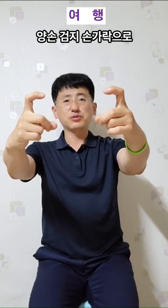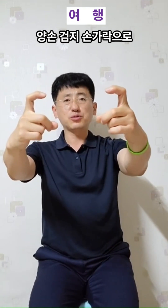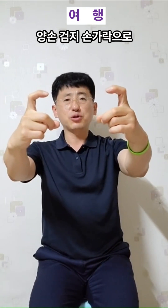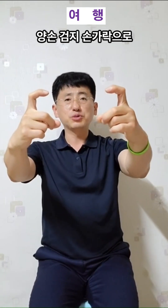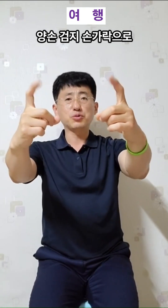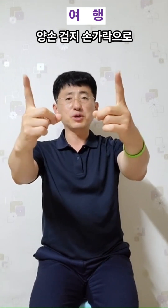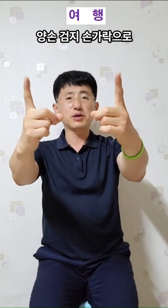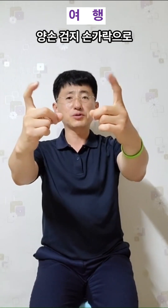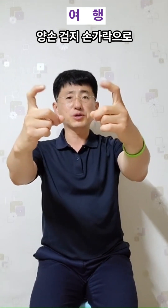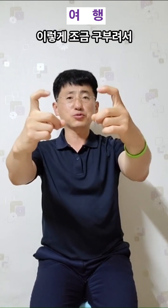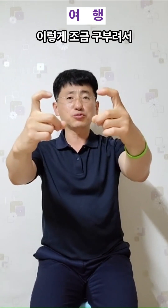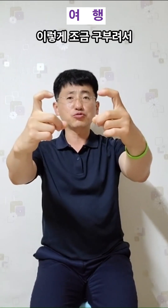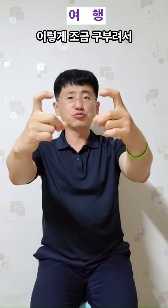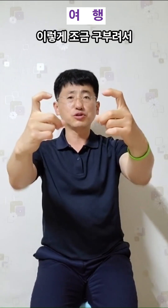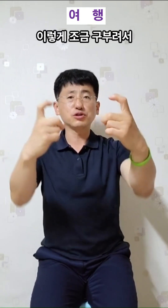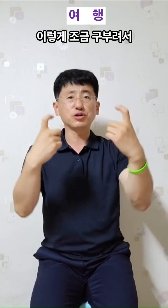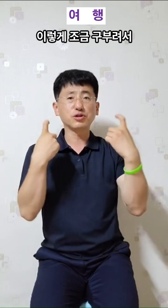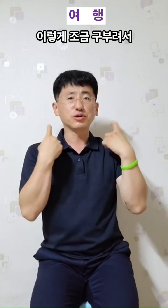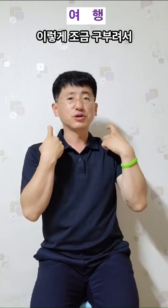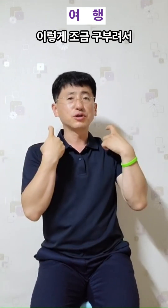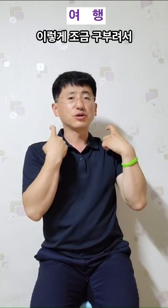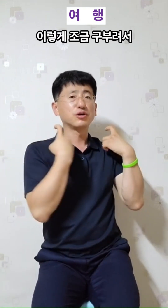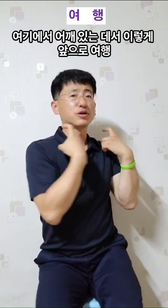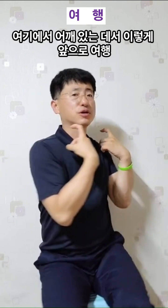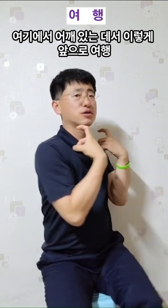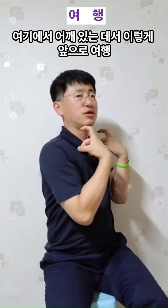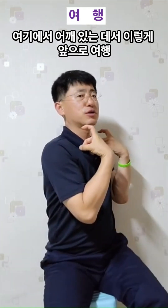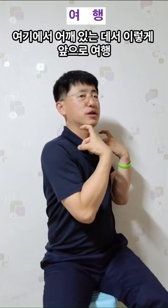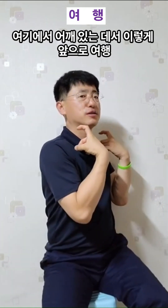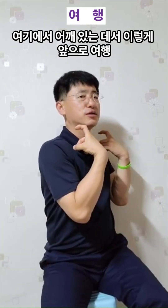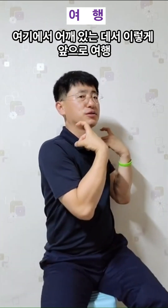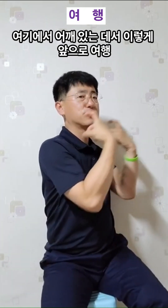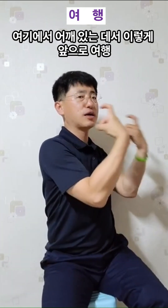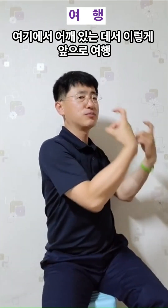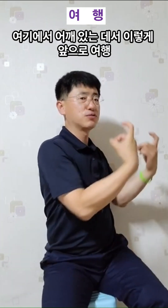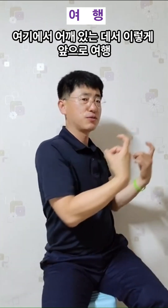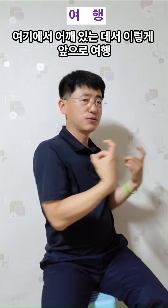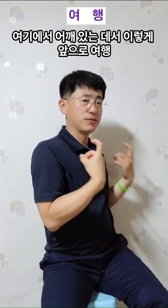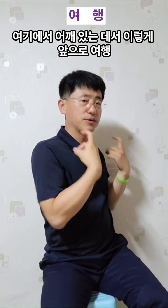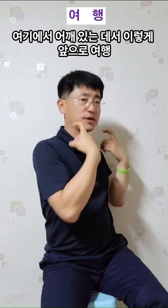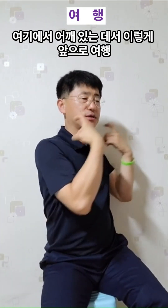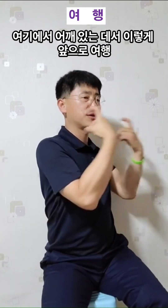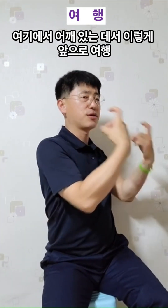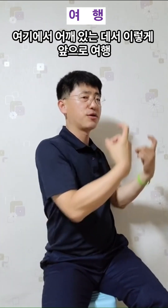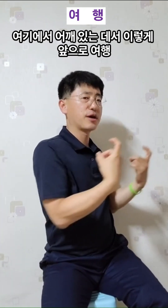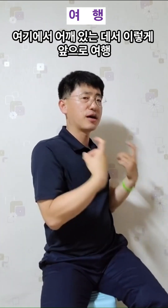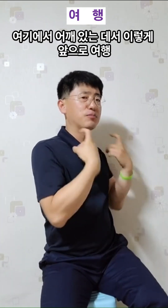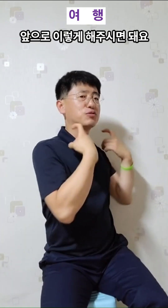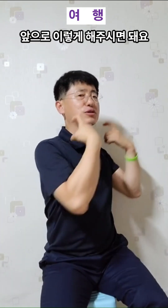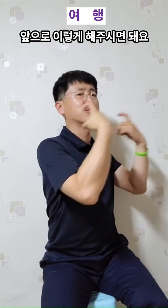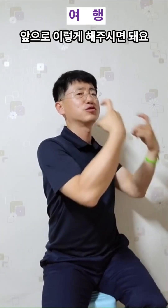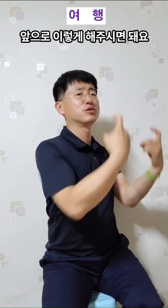양손 검지손가락으로 이렇게 조금 구부려서 여기에서 어깨 있는 데서 이렇게 앞으로, 그래서 여행 앞으로 이렇게 해주시면